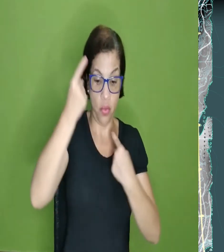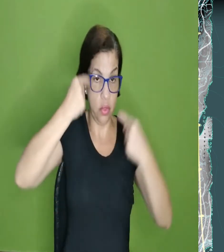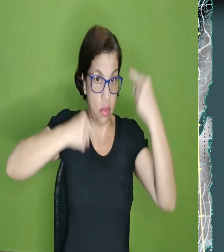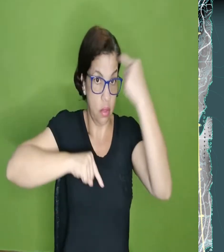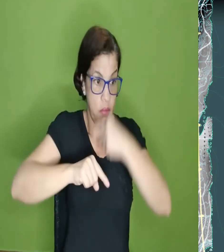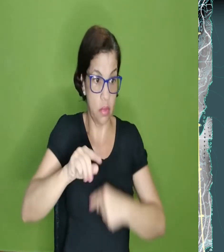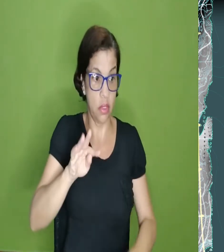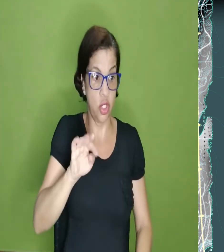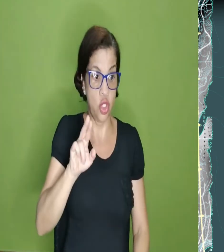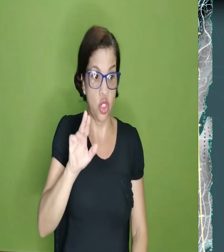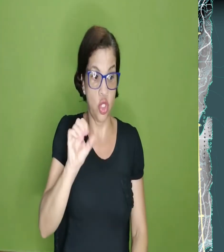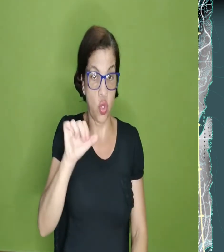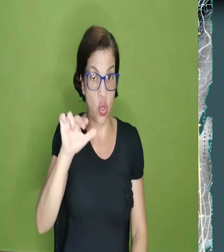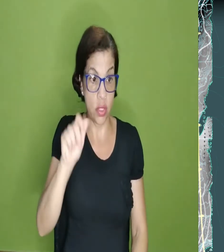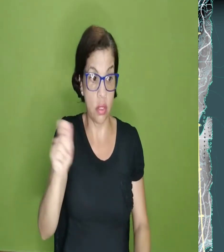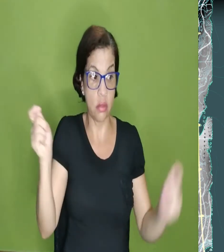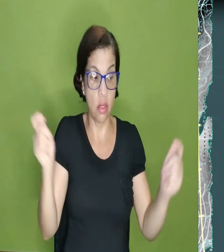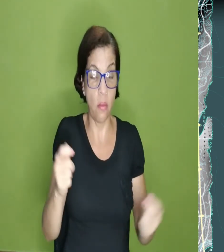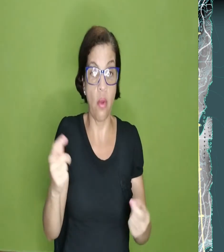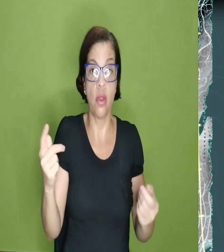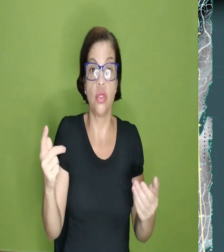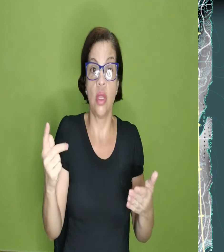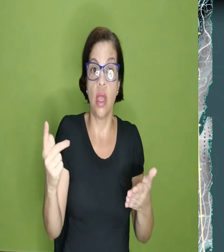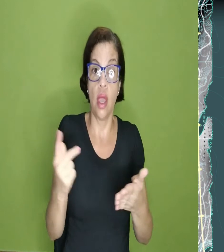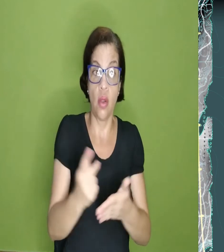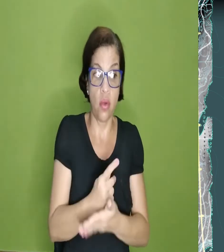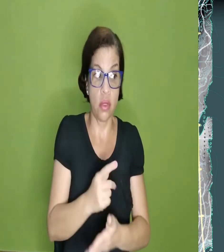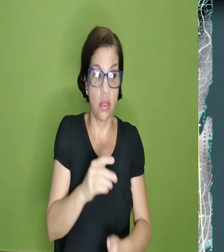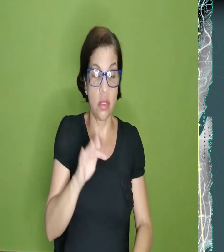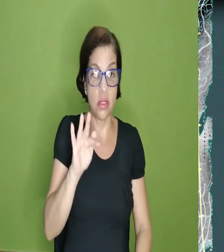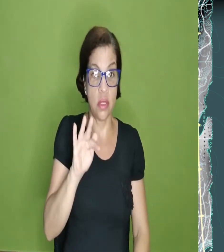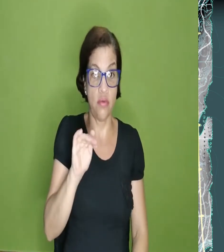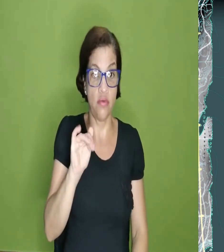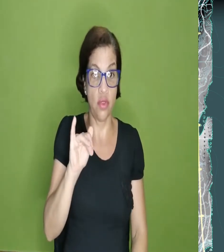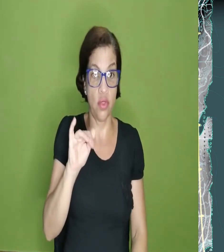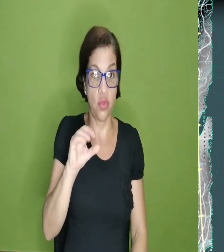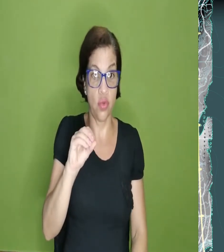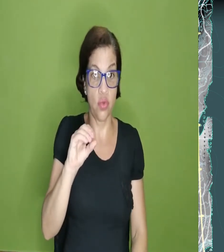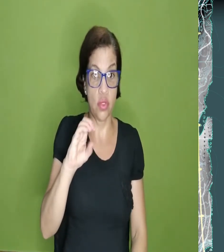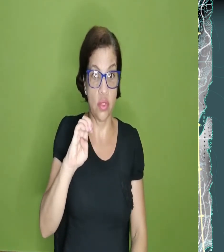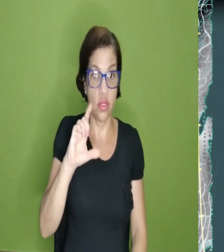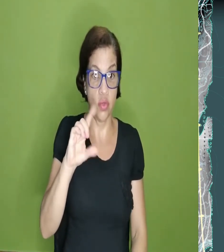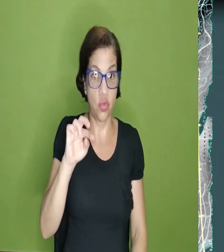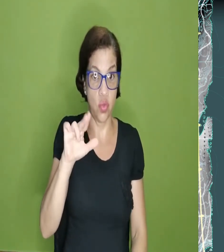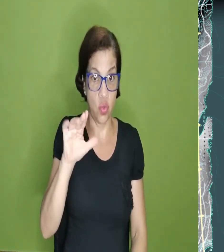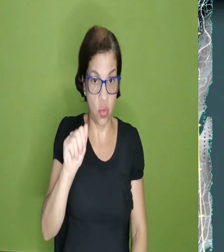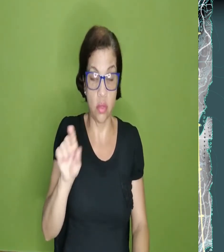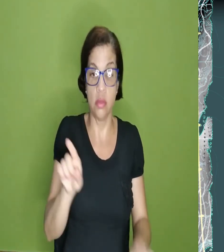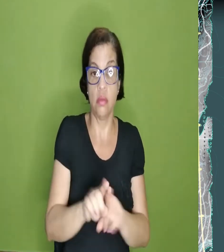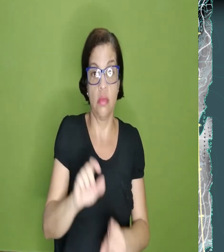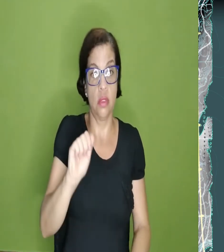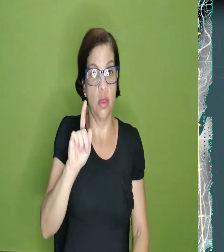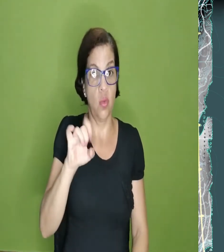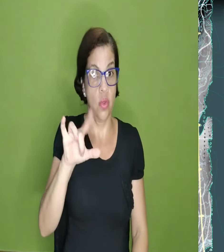Alterações no metabolismo da tirosina podem causar a fenilcetonúria e o albinismo.